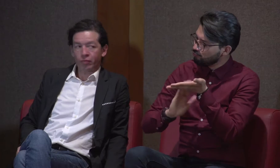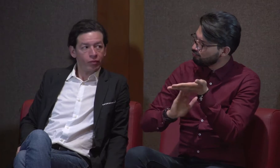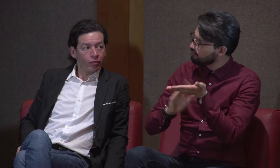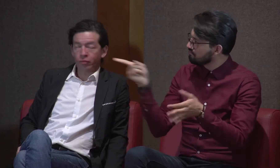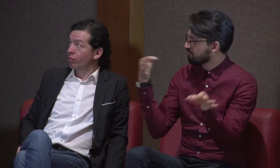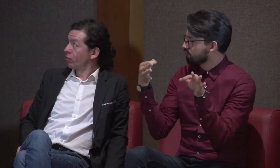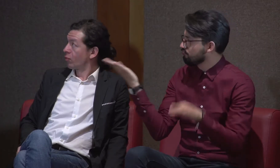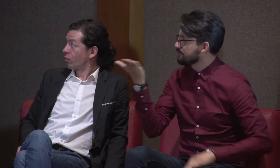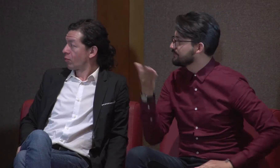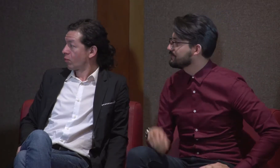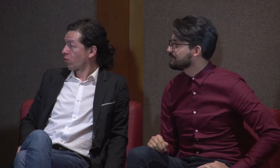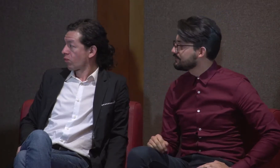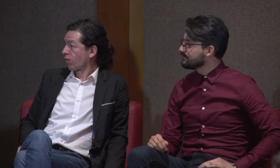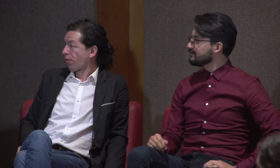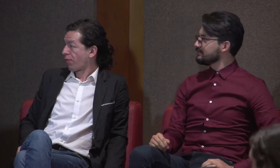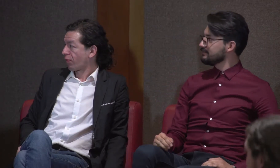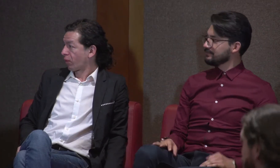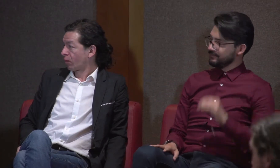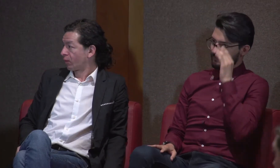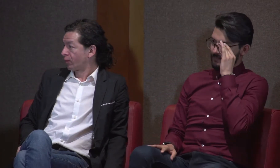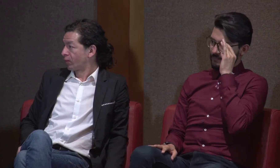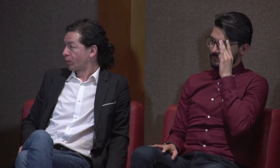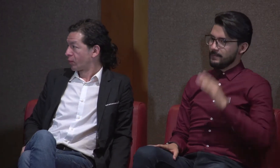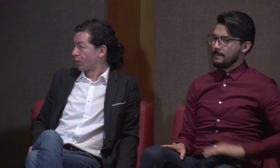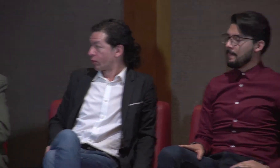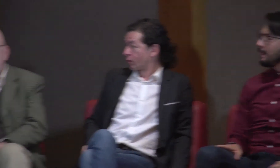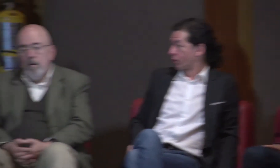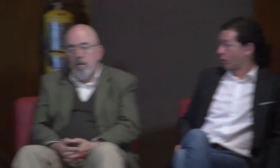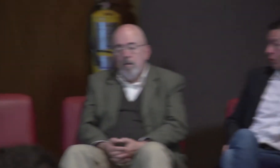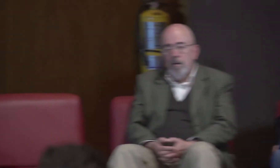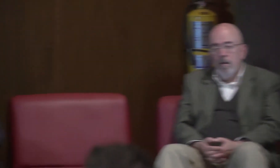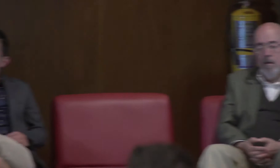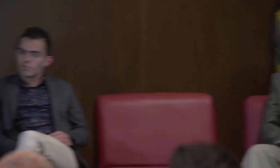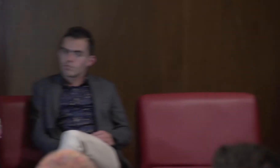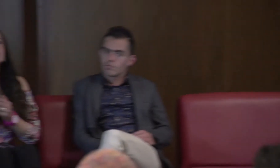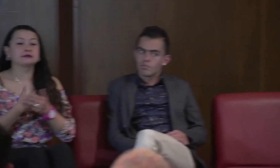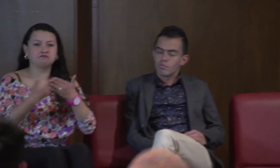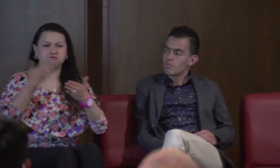que no fue posible asignarle una seña y en este caso, ¿qué estrategia utilizaron?